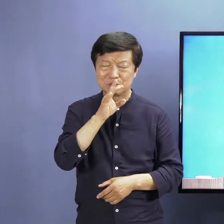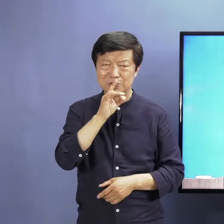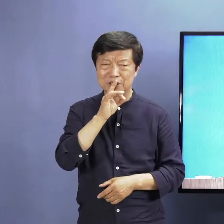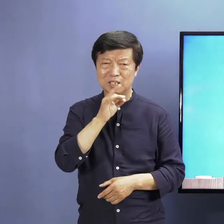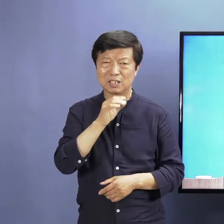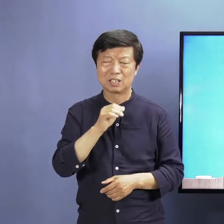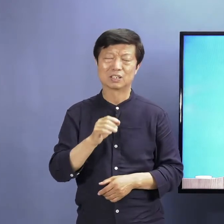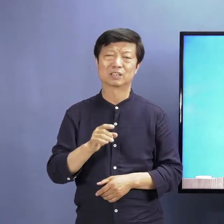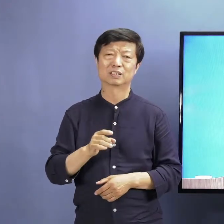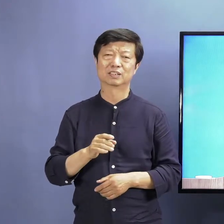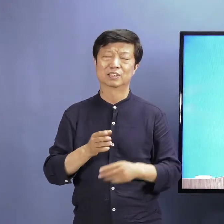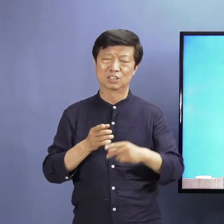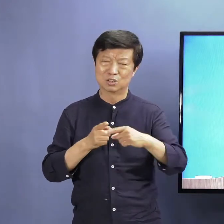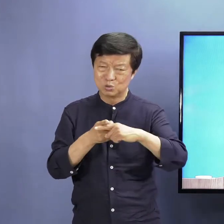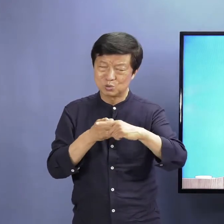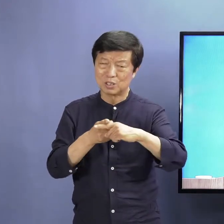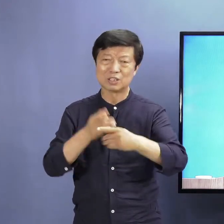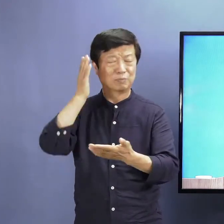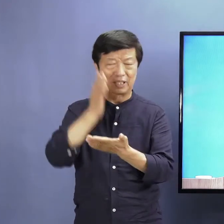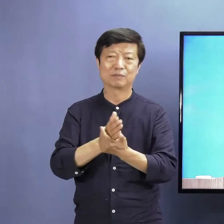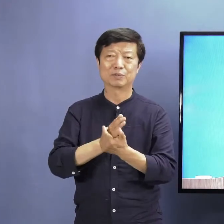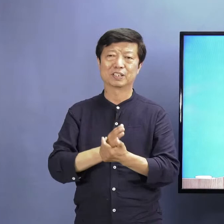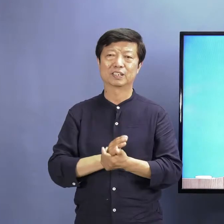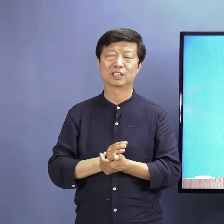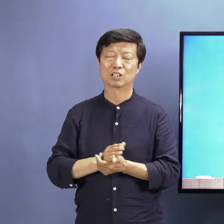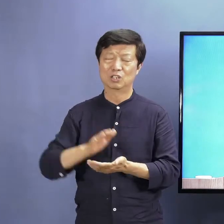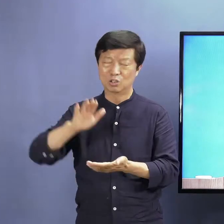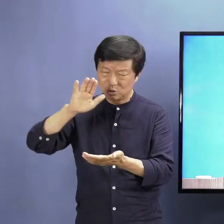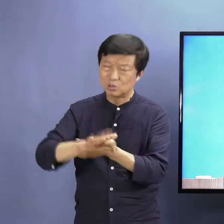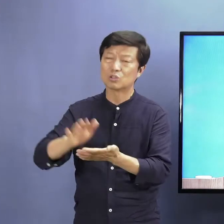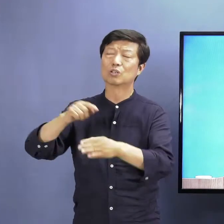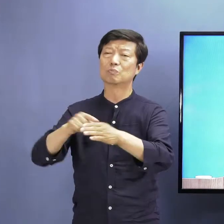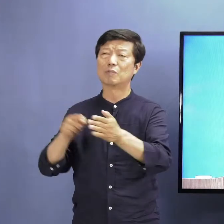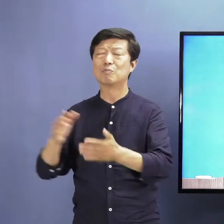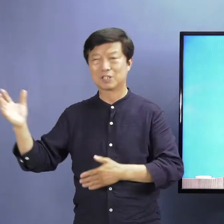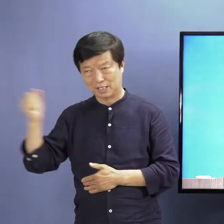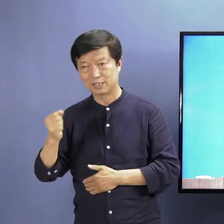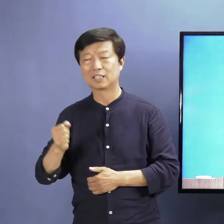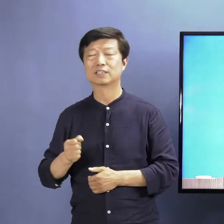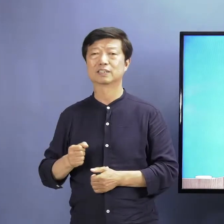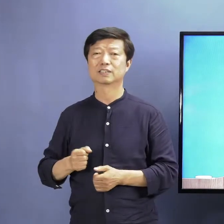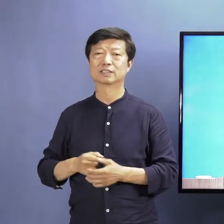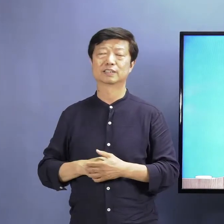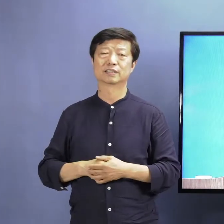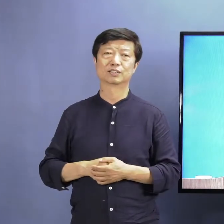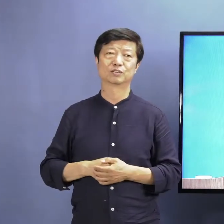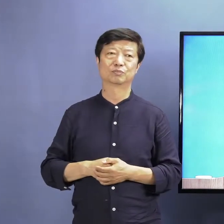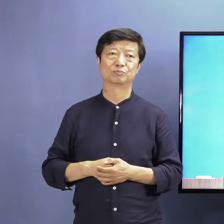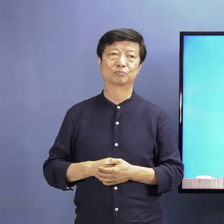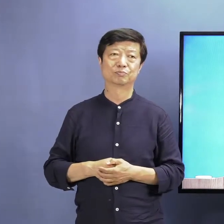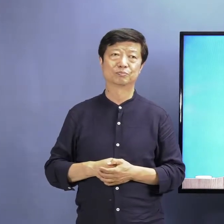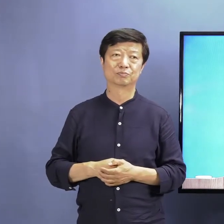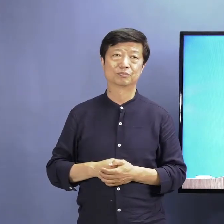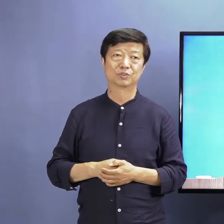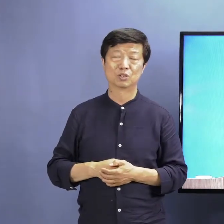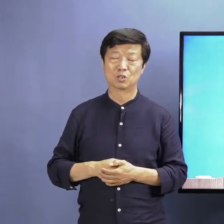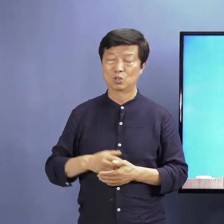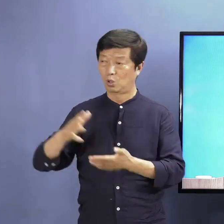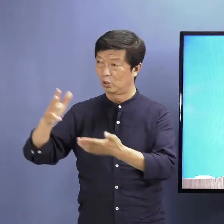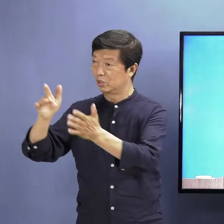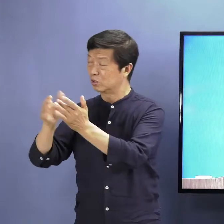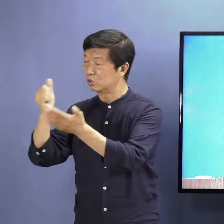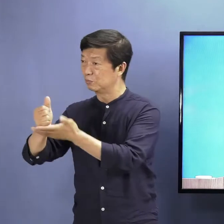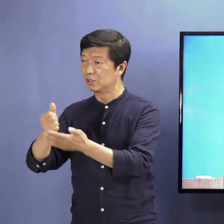안타까운 이야기예요. 아니 주님이 이렇게 말씀하시면 이거 어떻게 안타깝습니까? 정말 아니, 주님이 내 입에서 너를